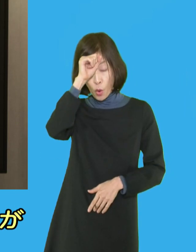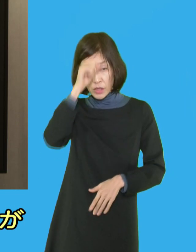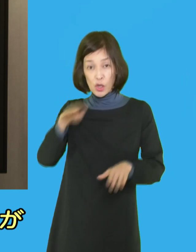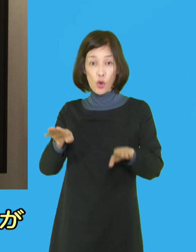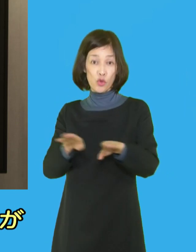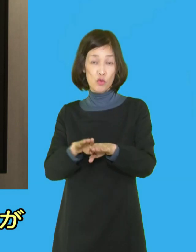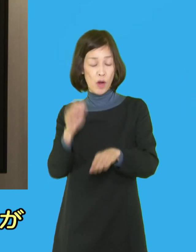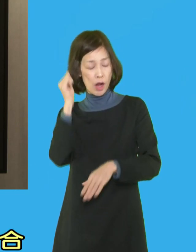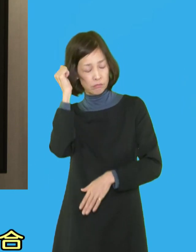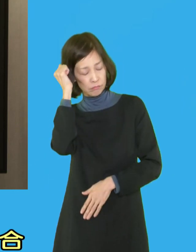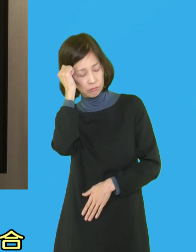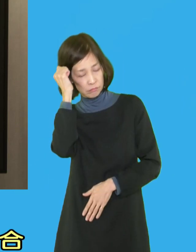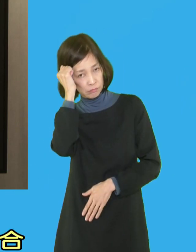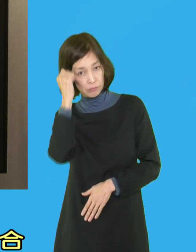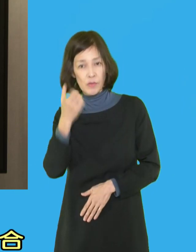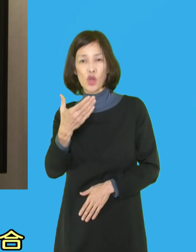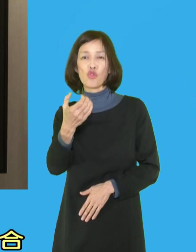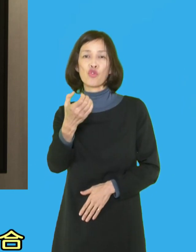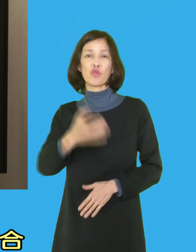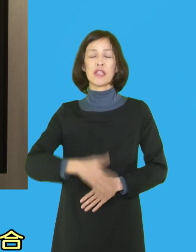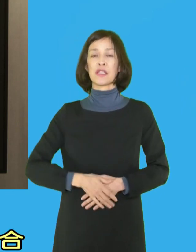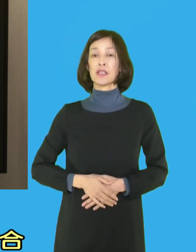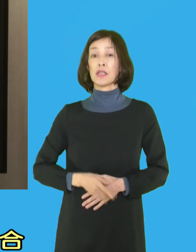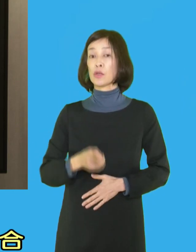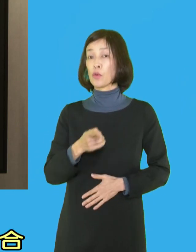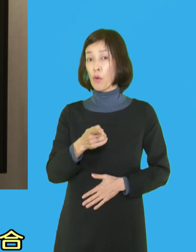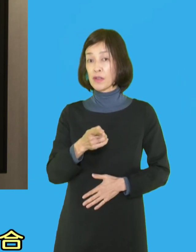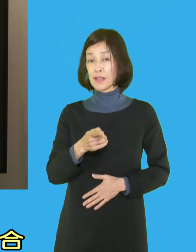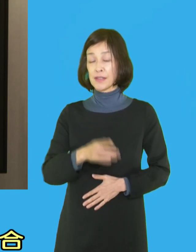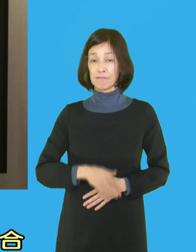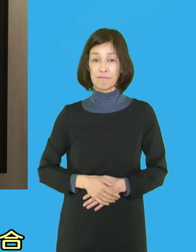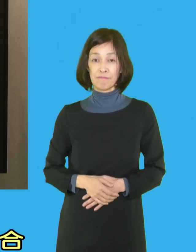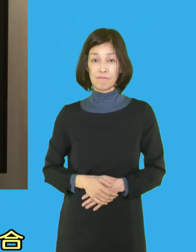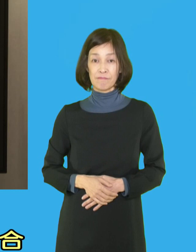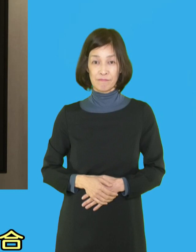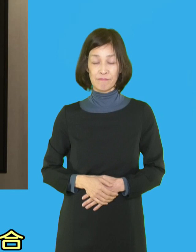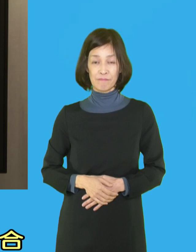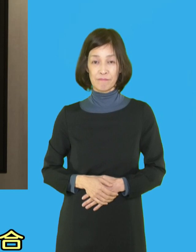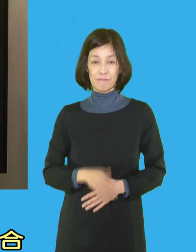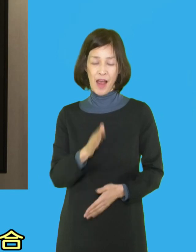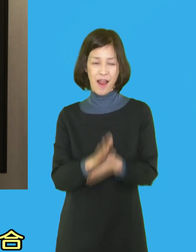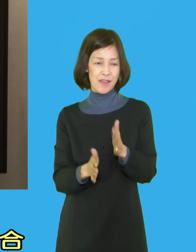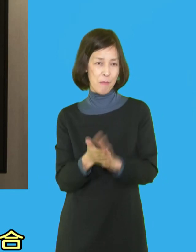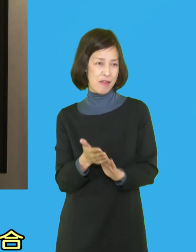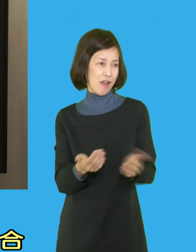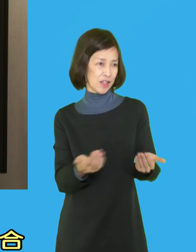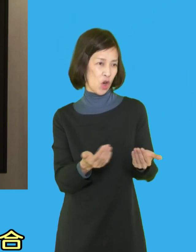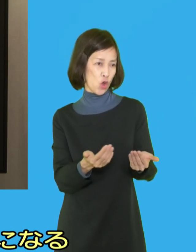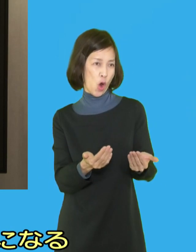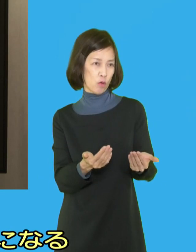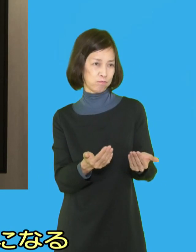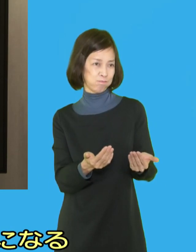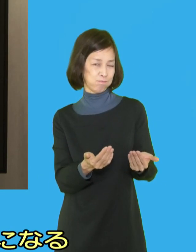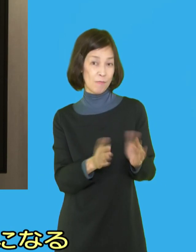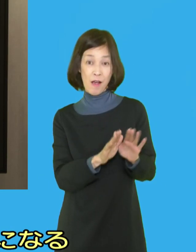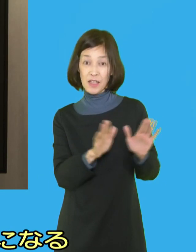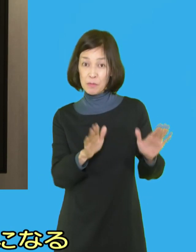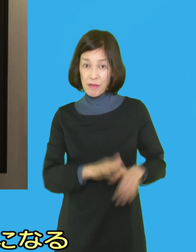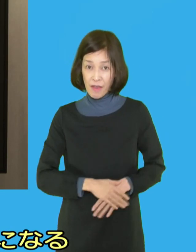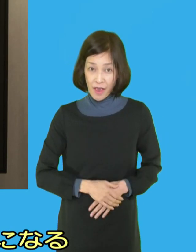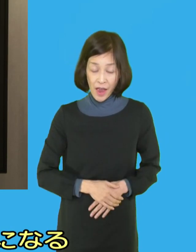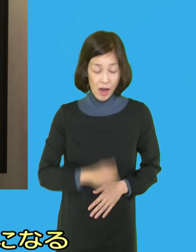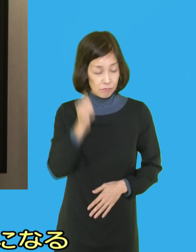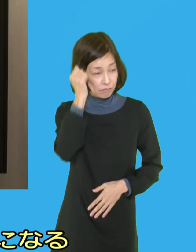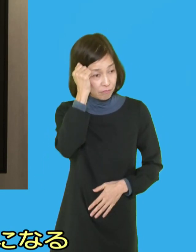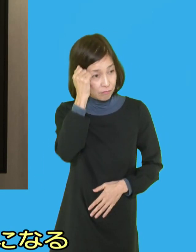ります。そこにですね、その後、また、復職を、職場に戻ってきた場合、60日間の就